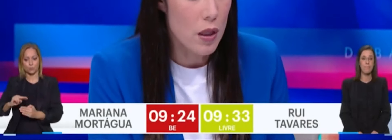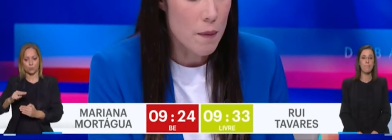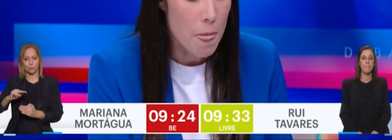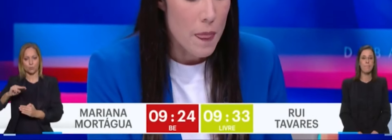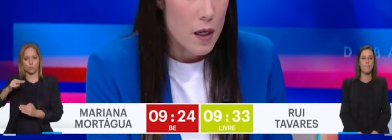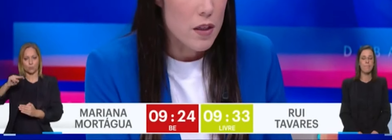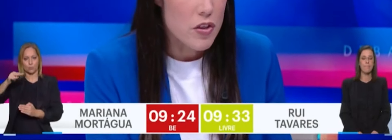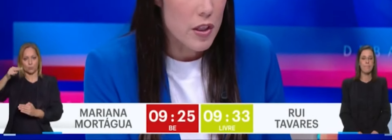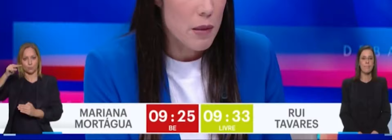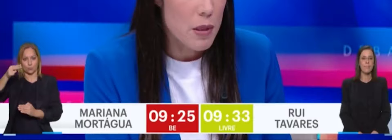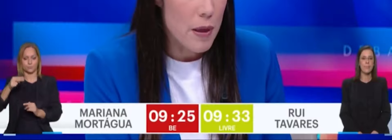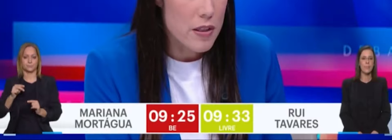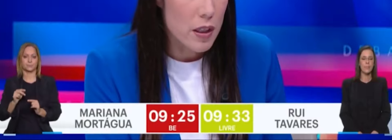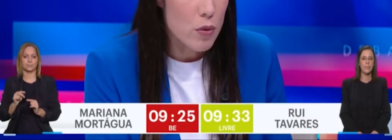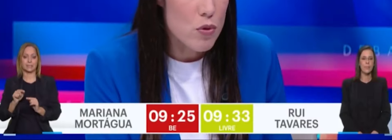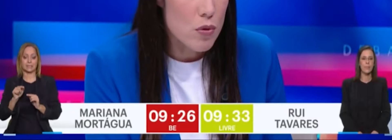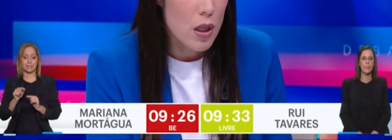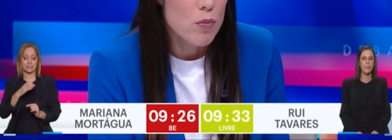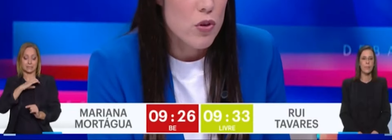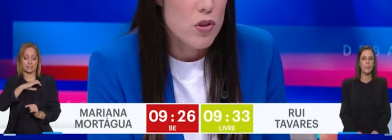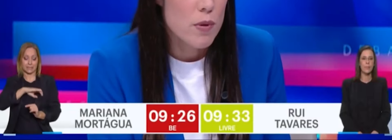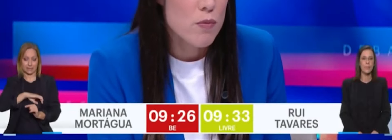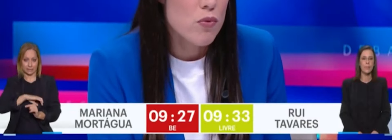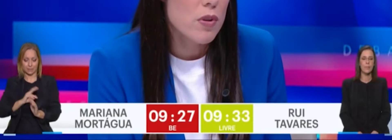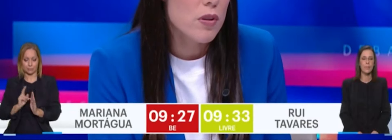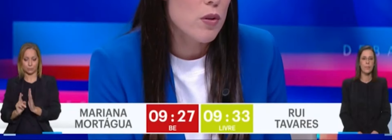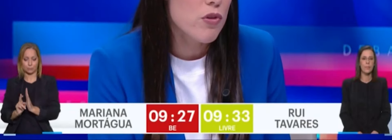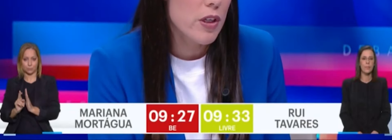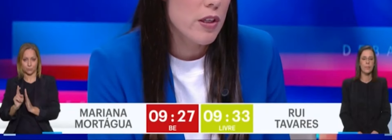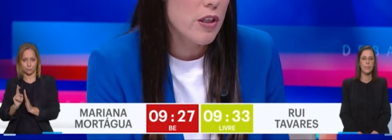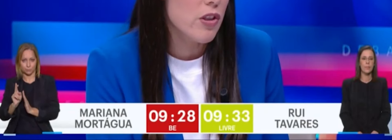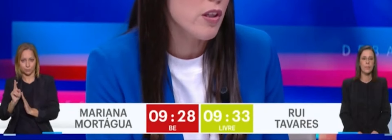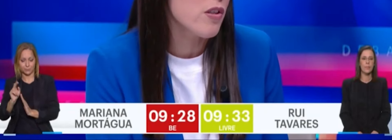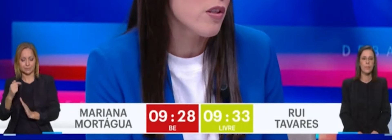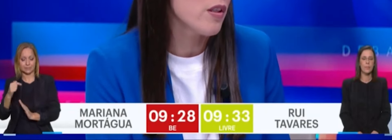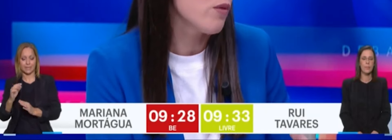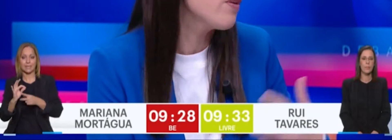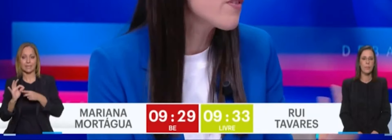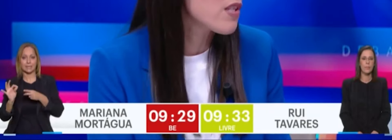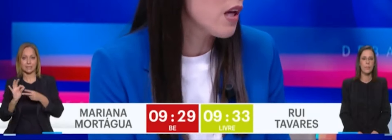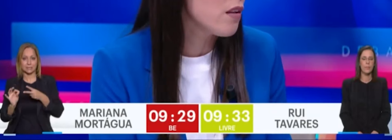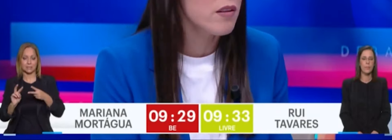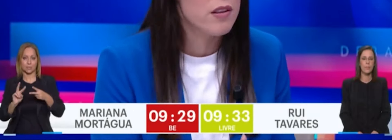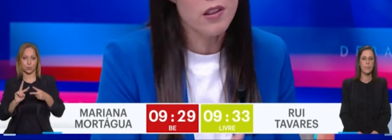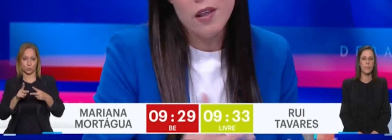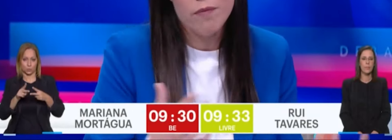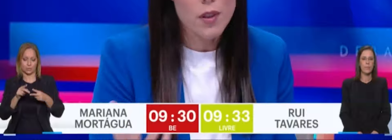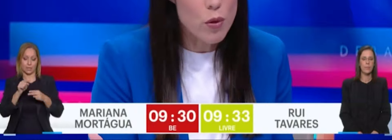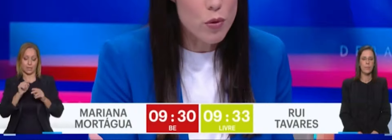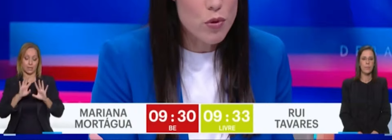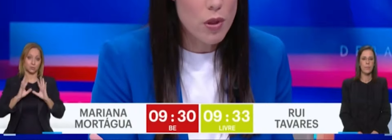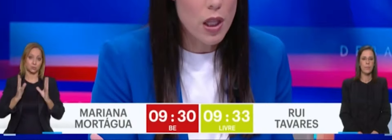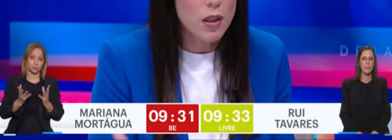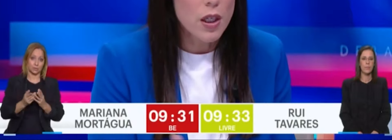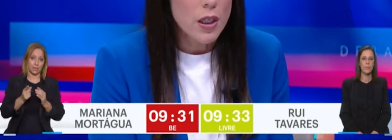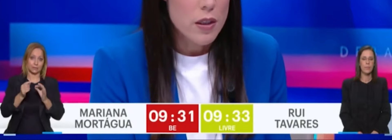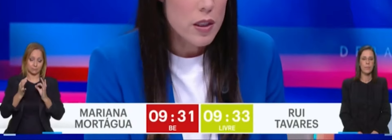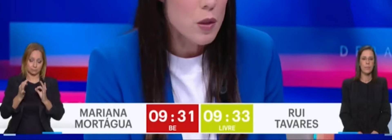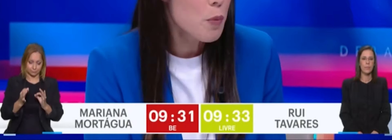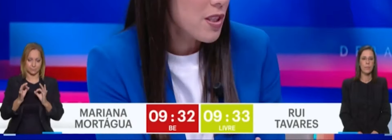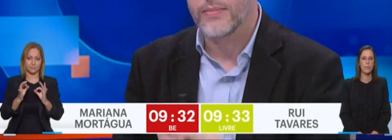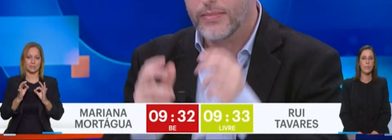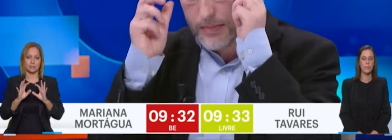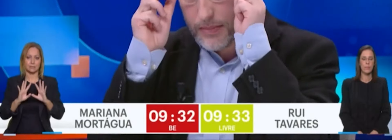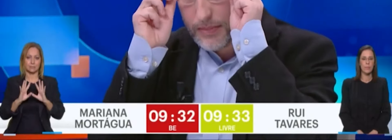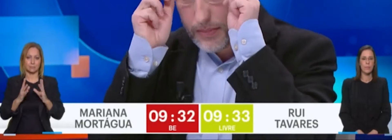Incondicional este rendimento básico Incondicional como nós sabemos ele tem duas características ele é universal e ele é incondicional e